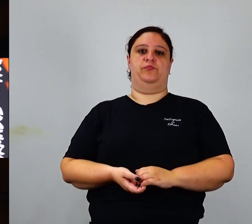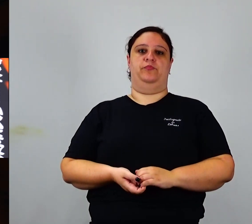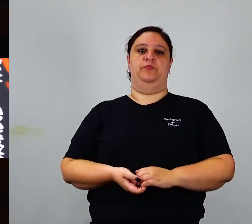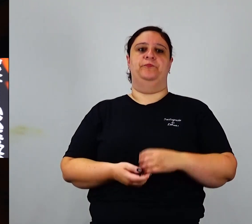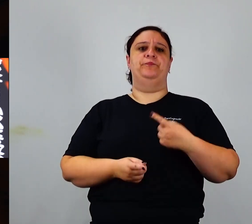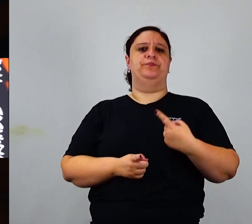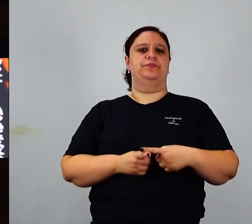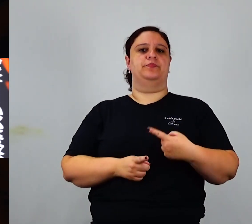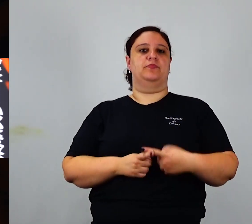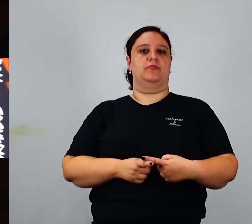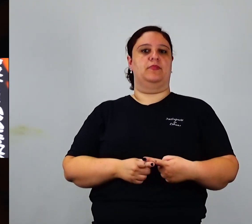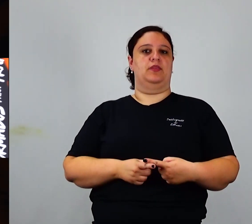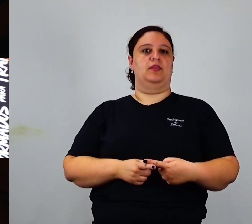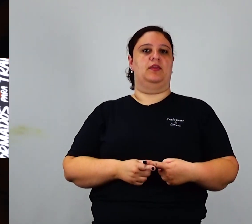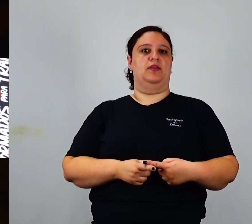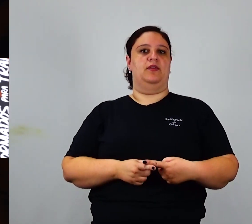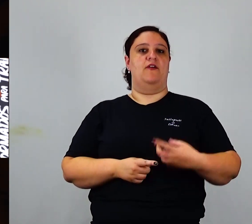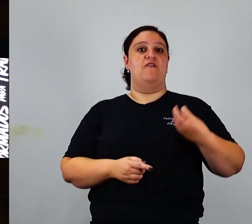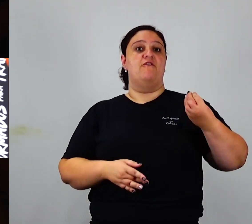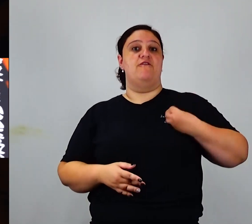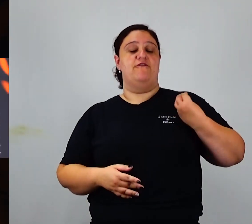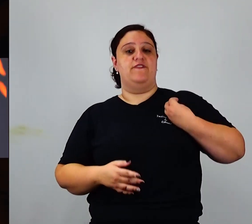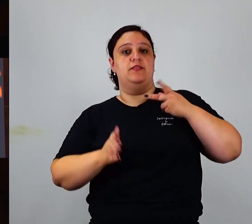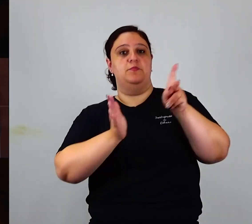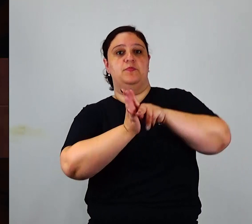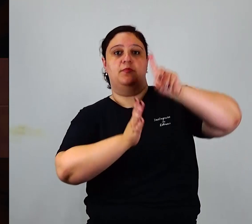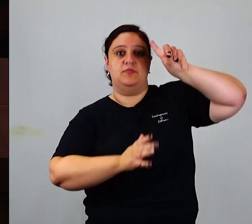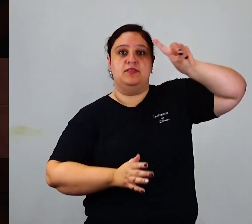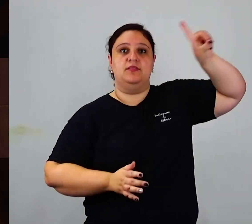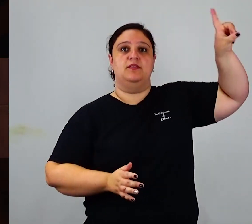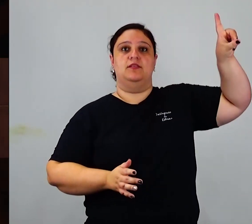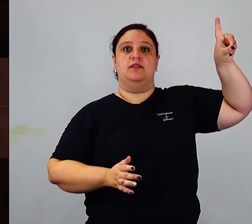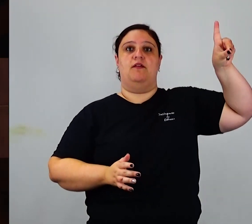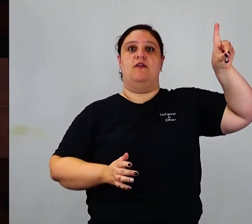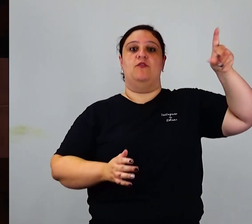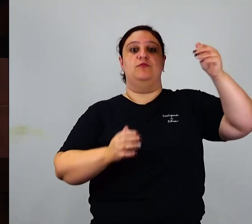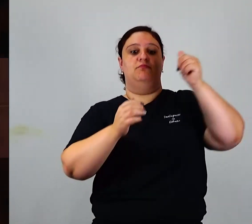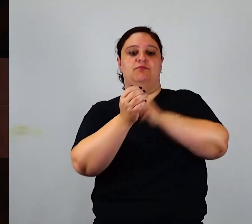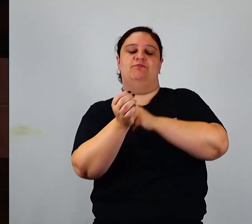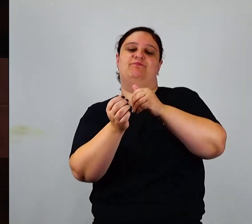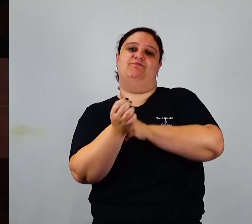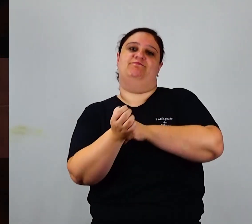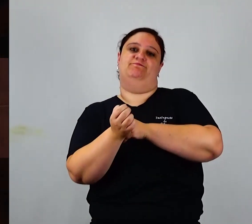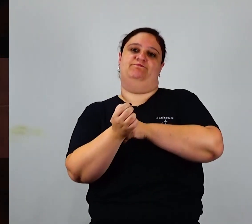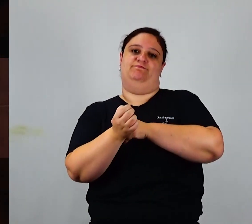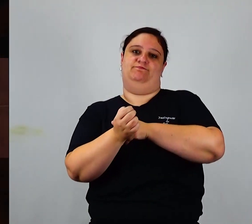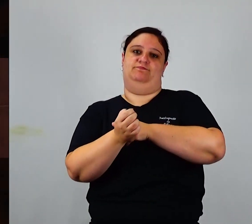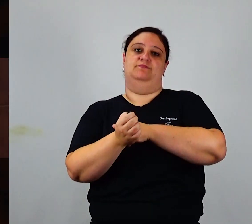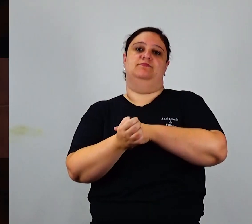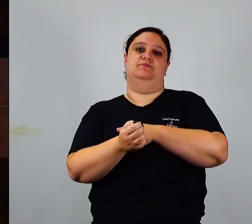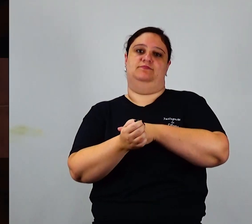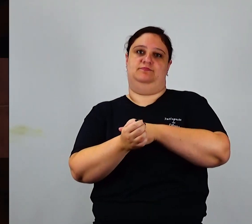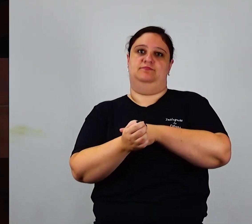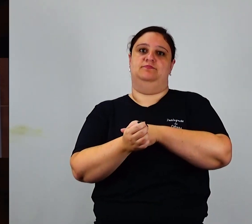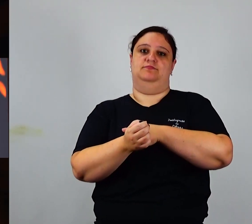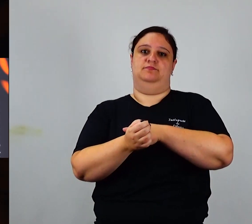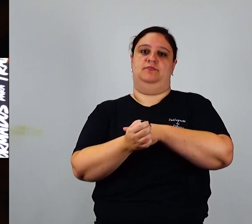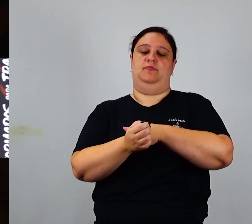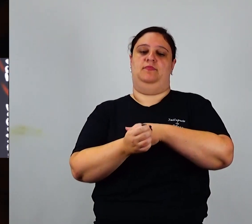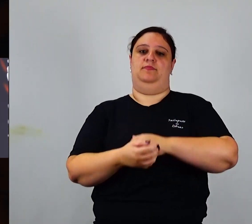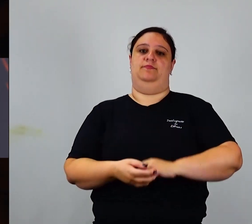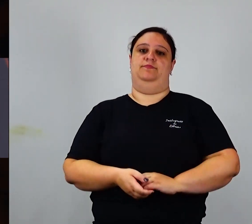Por quê? Porque a vida divina hoje ainda está escondida. E a questão